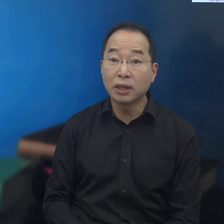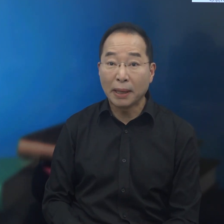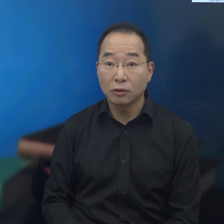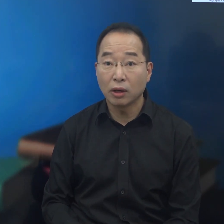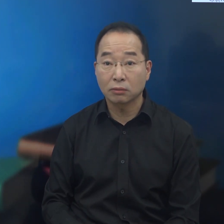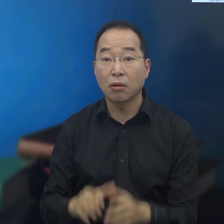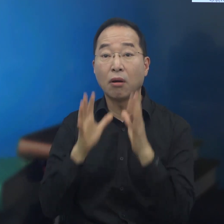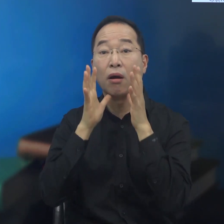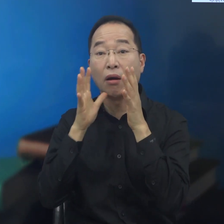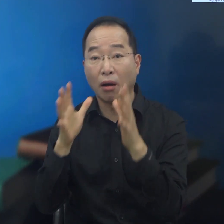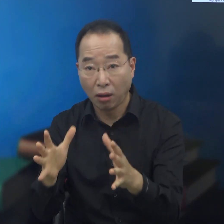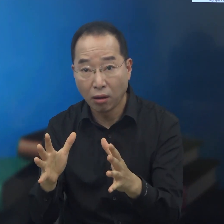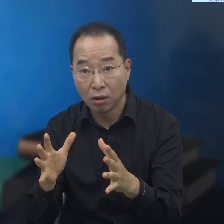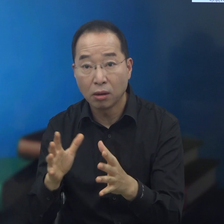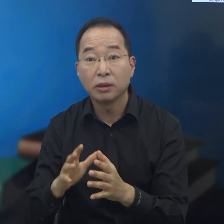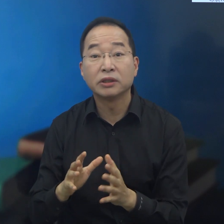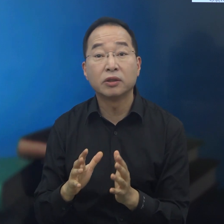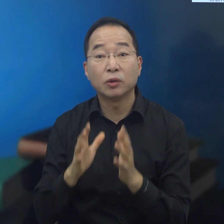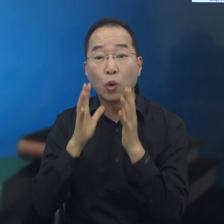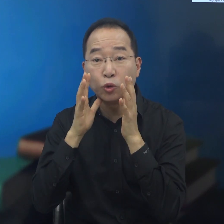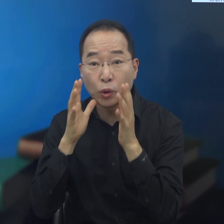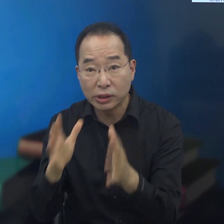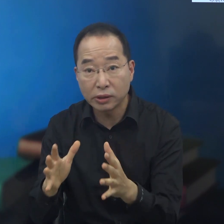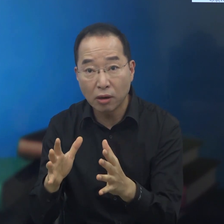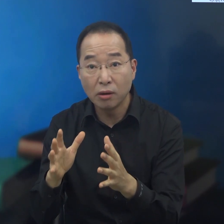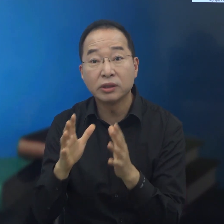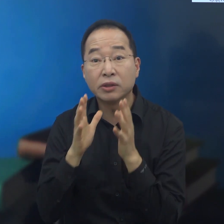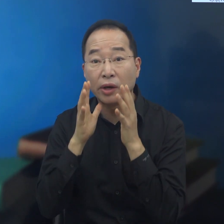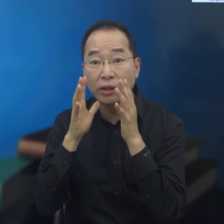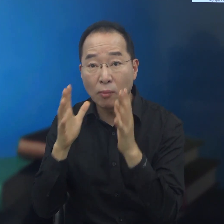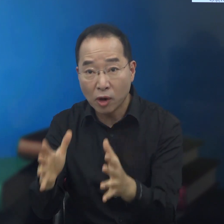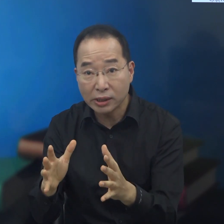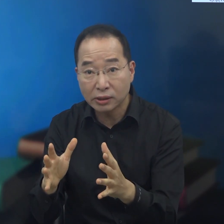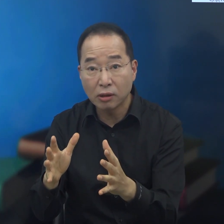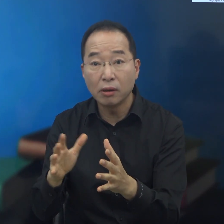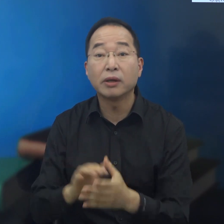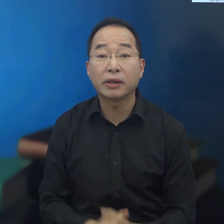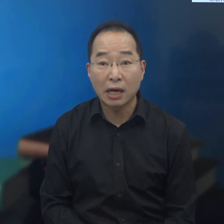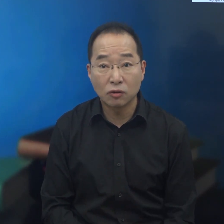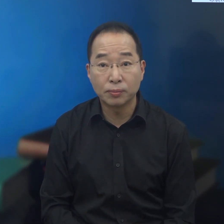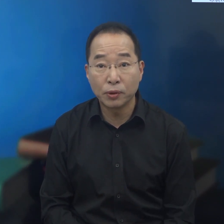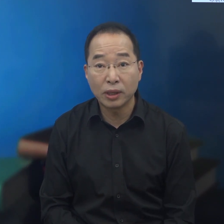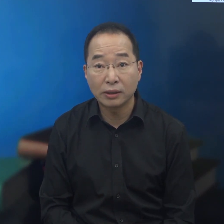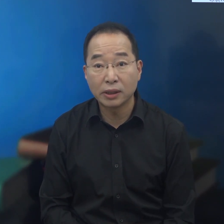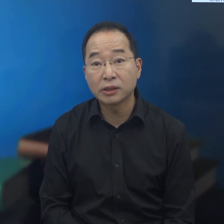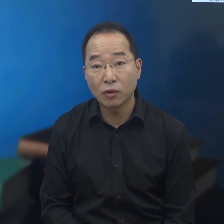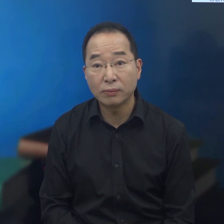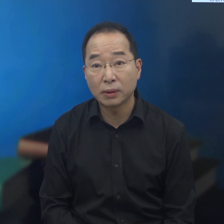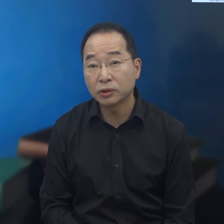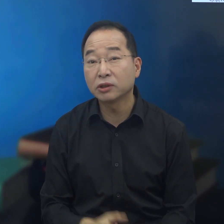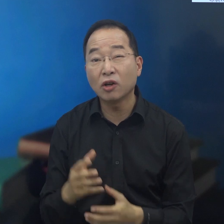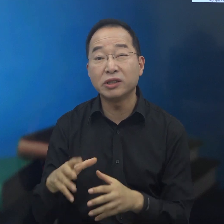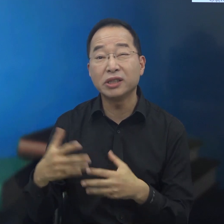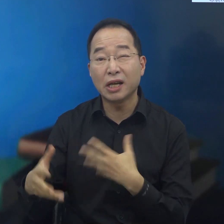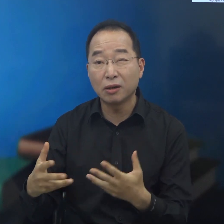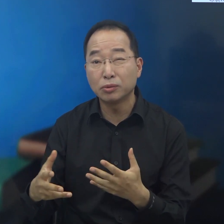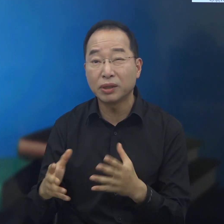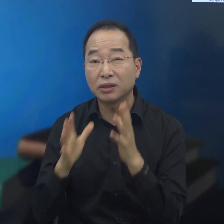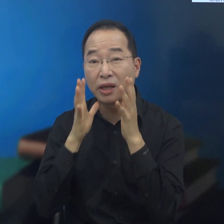맞는 것 같아. 그거에 동조했어. 그거에 넘어갔어. 라고 표현할 때 사용합니다. 우리 설득이나 이런 부분 할 때